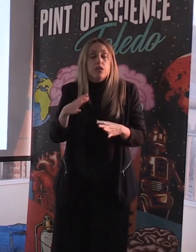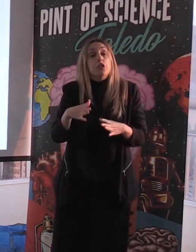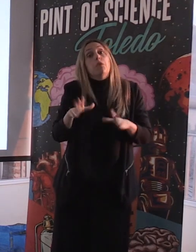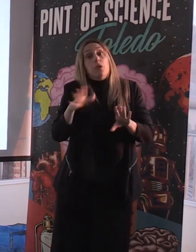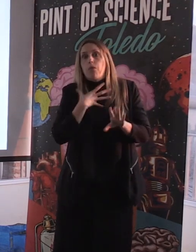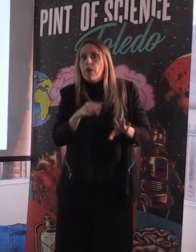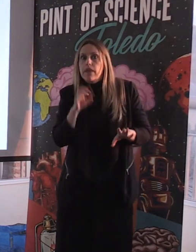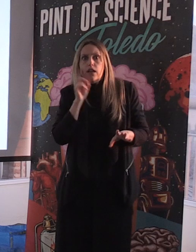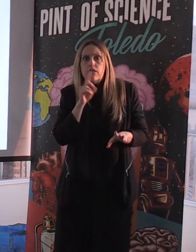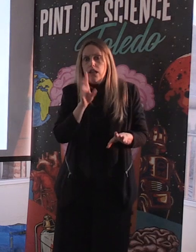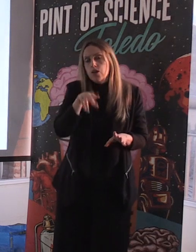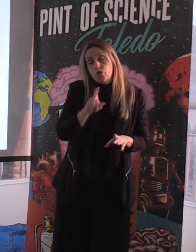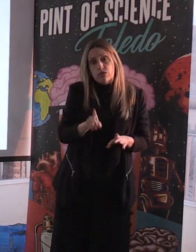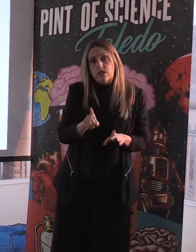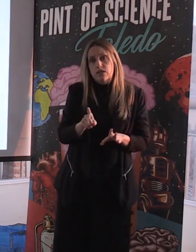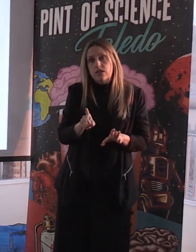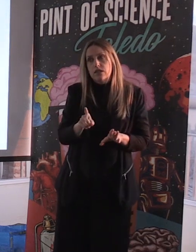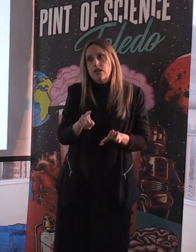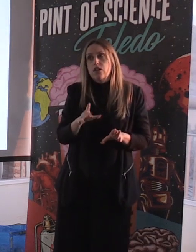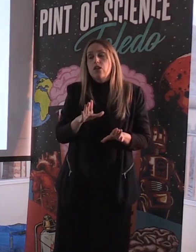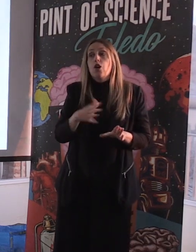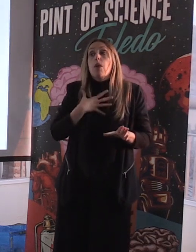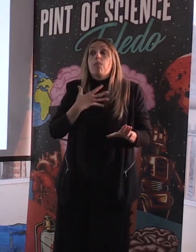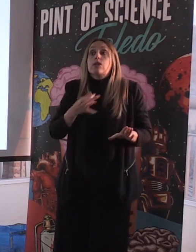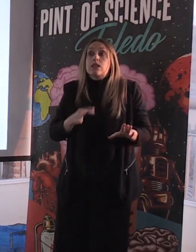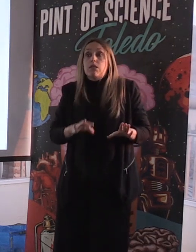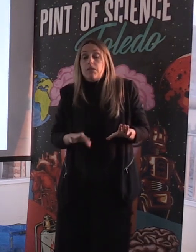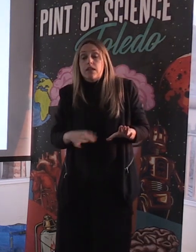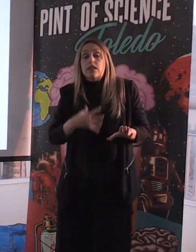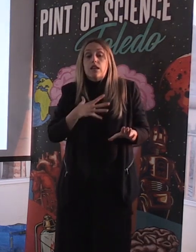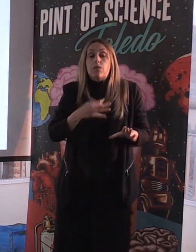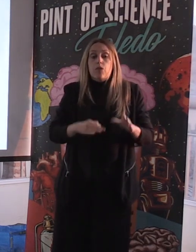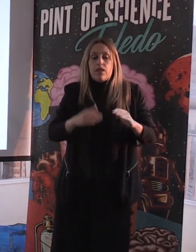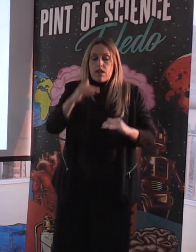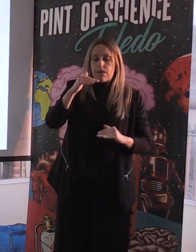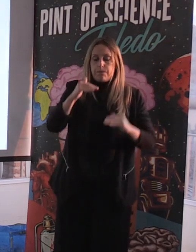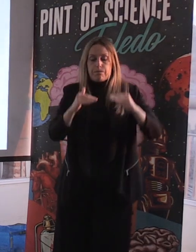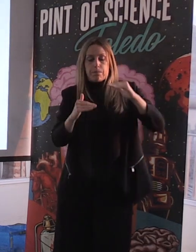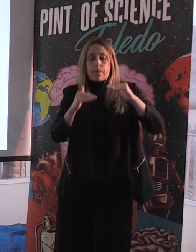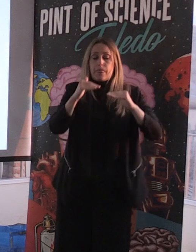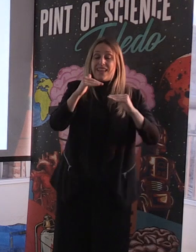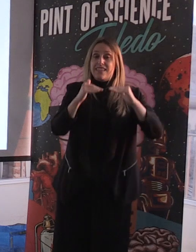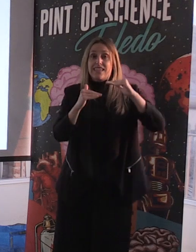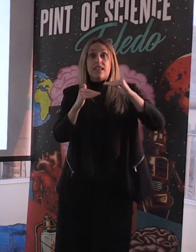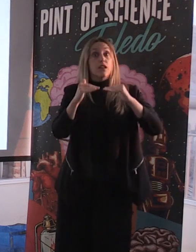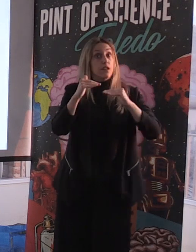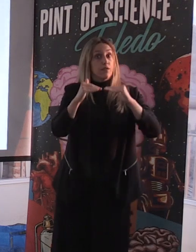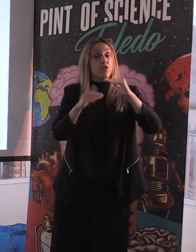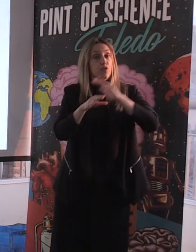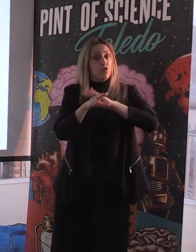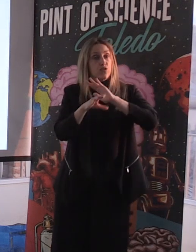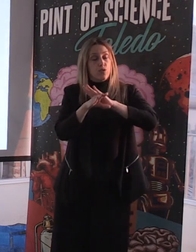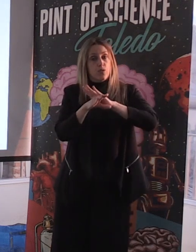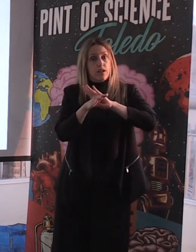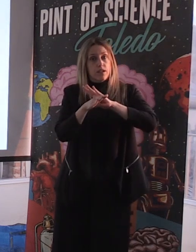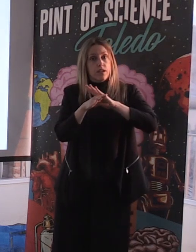verdad. Posiblemente se puede mantener el equilibrio, la homeostasis del cuerpo, lo tenemos en 20, a